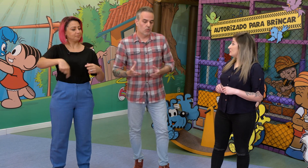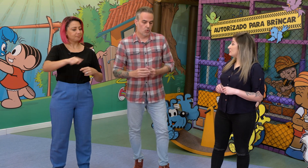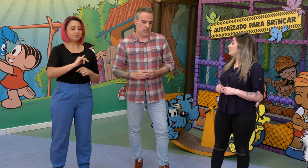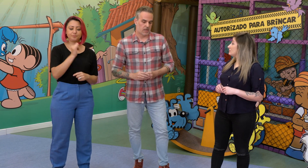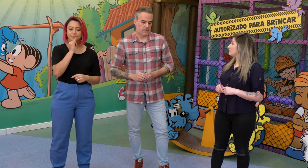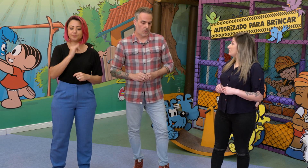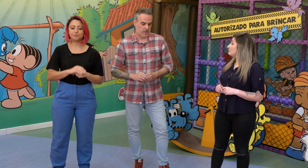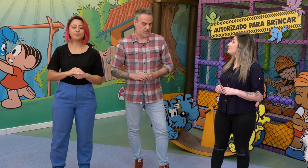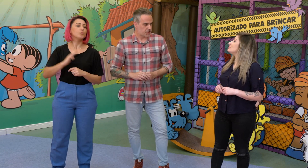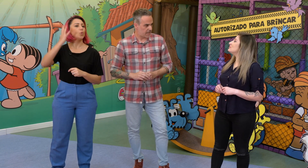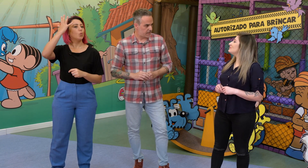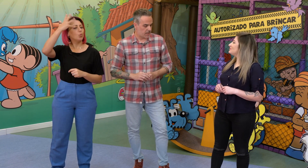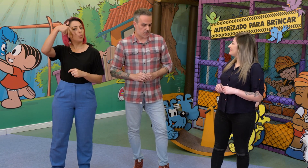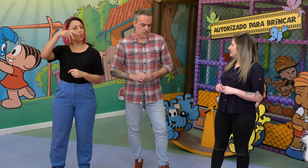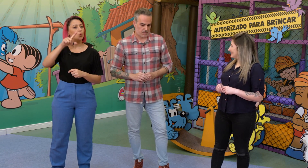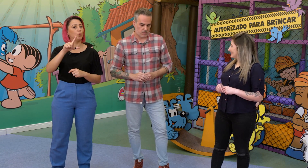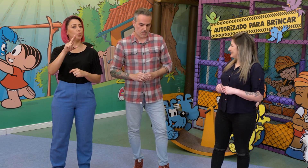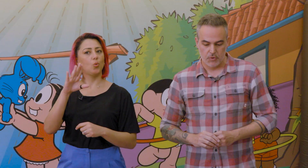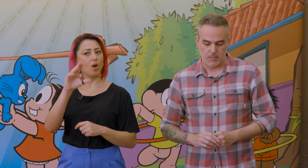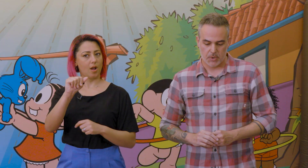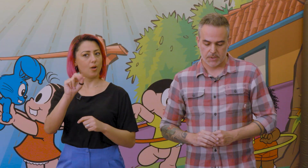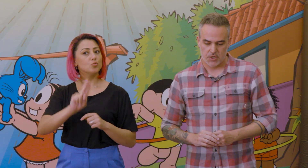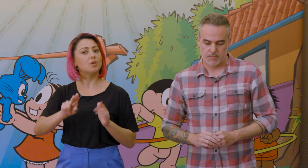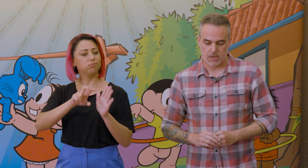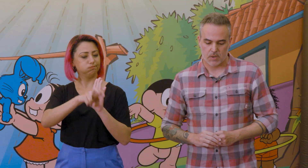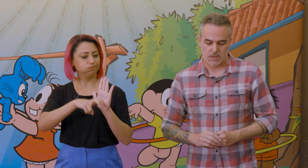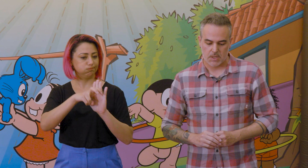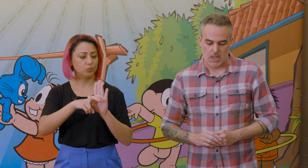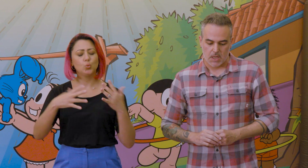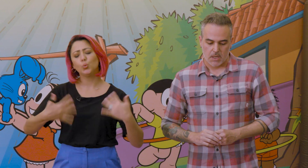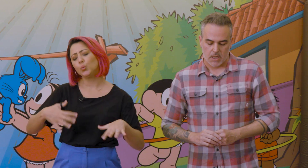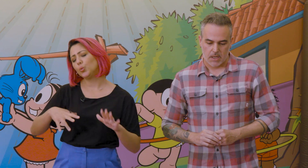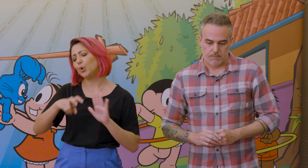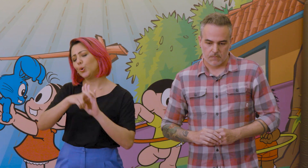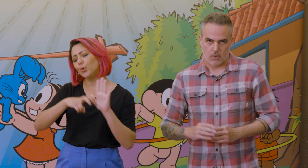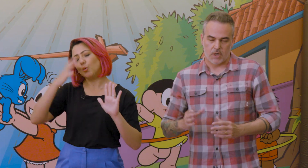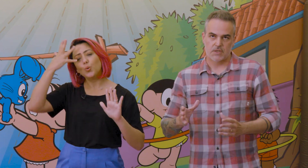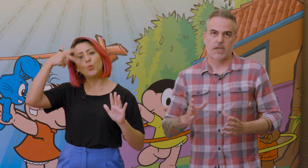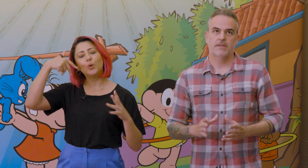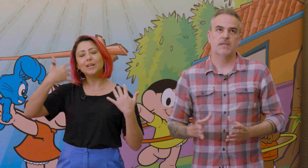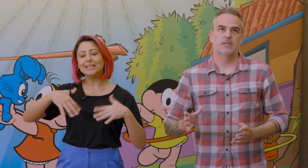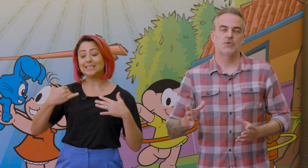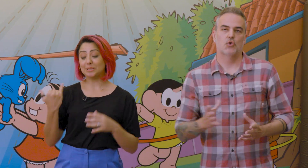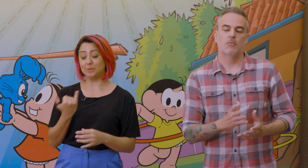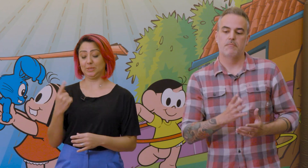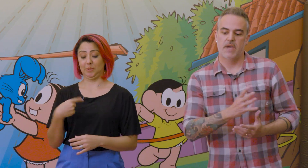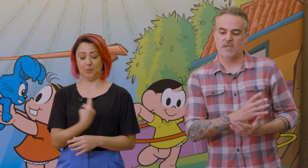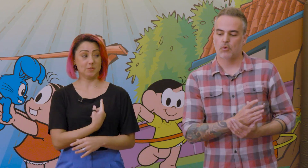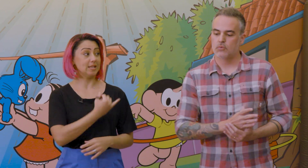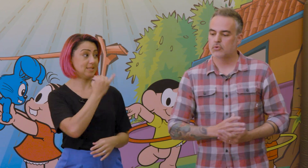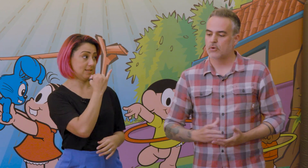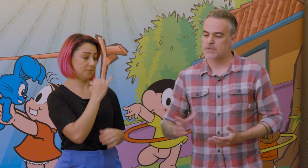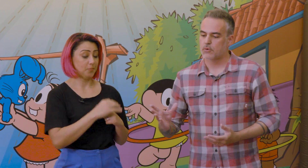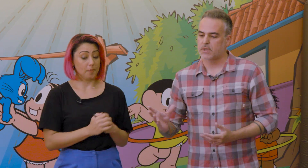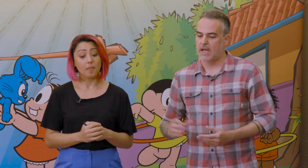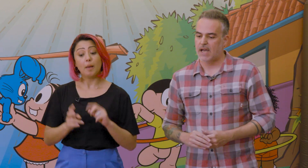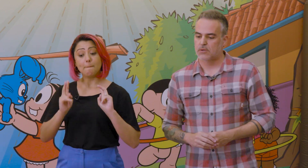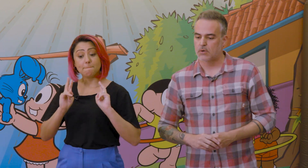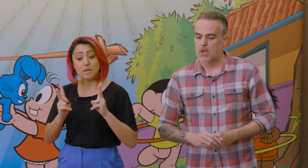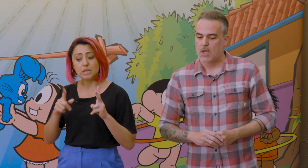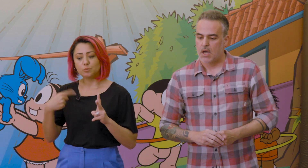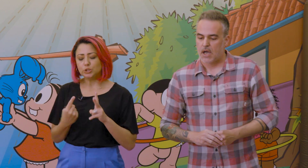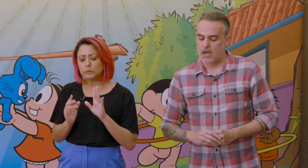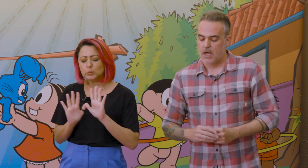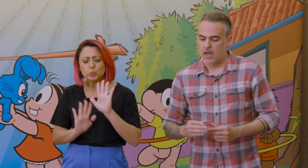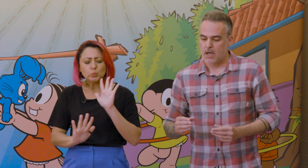vamos falar do Luca, que é um personagem cadeirante, muito importante para nós. Olha só que interessante, como mesmo com todo esse